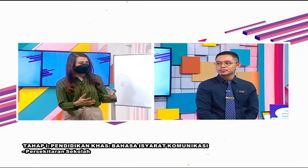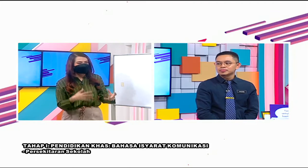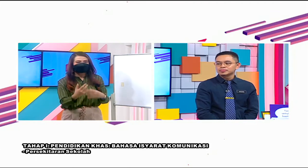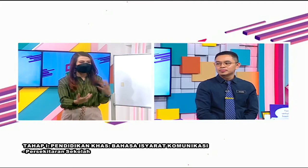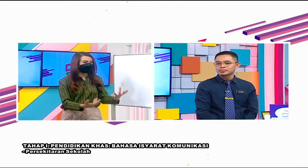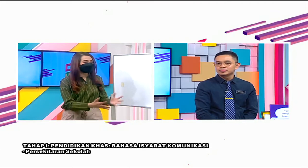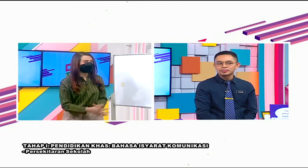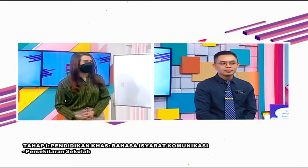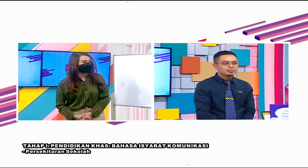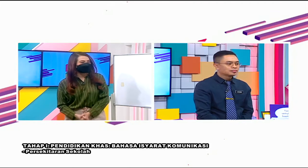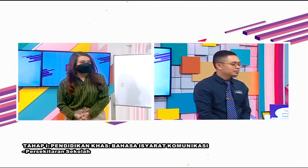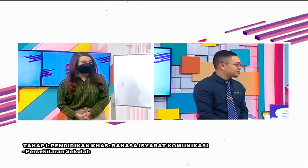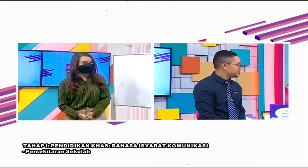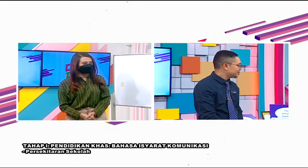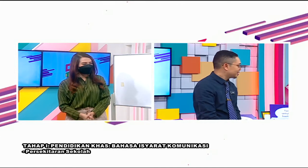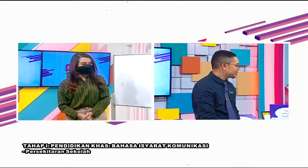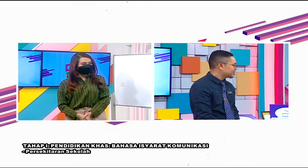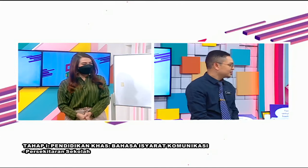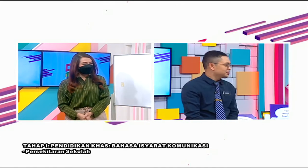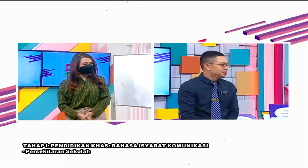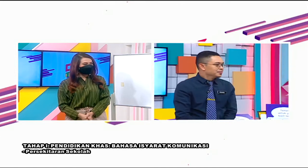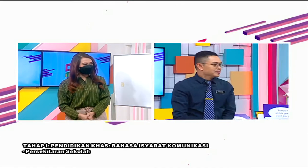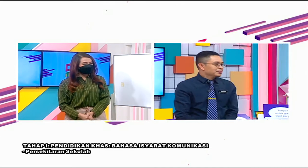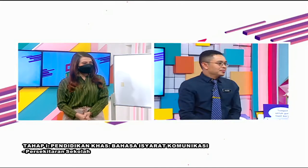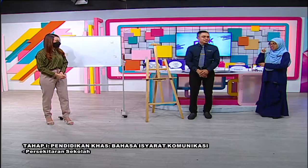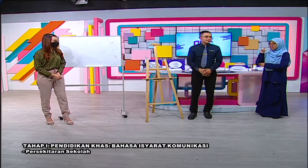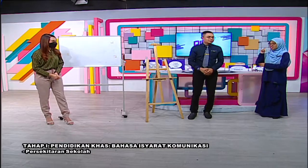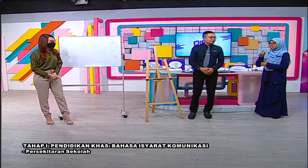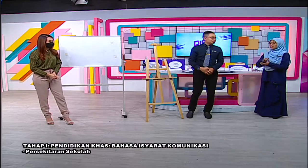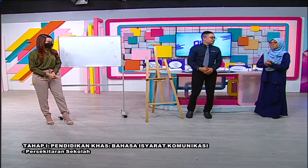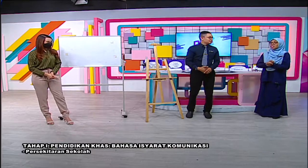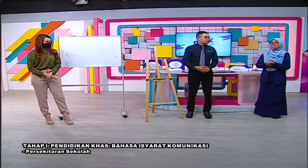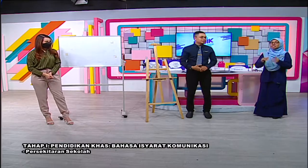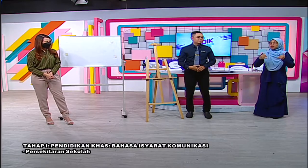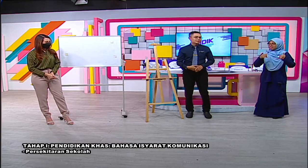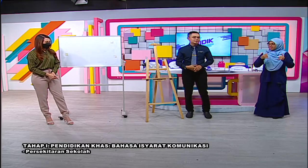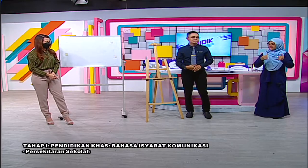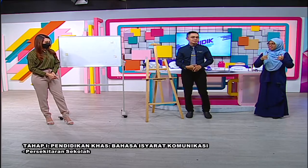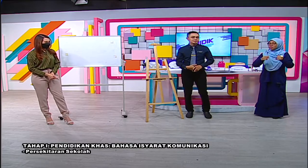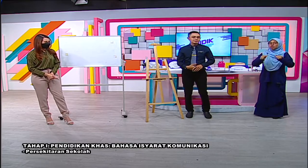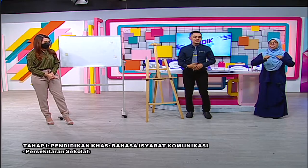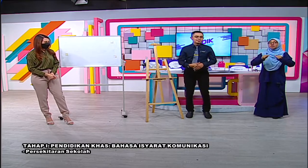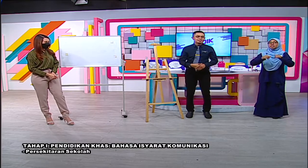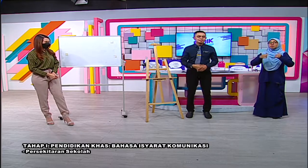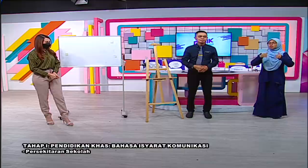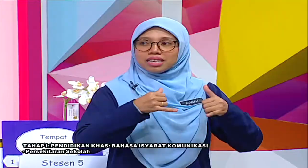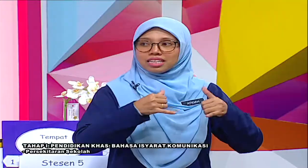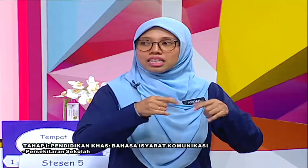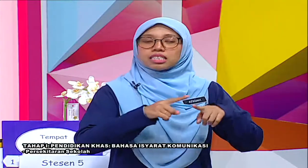selesa dengan pembelajaran tersebut? Okey, contoh macam tadi, Ellie, kita main kan? Kita buat aktiviti bermain.